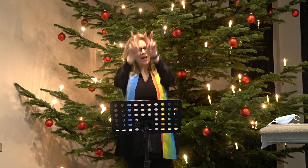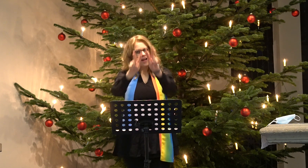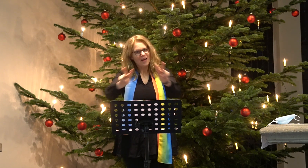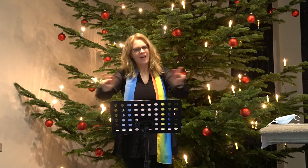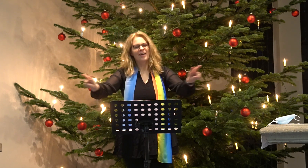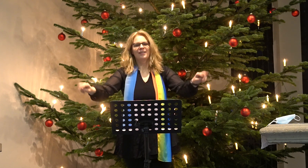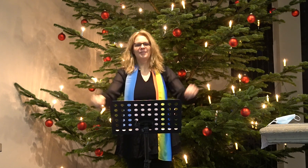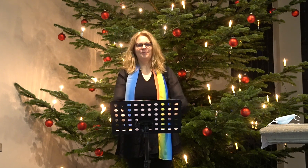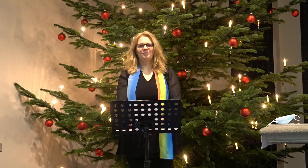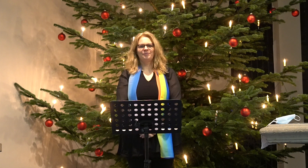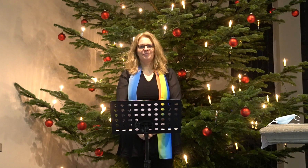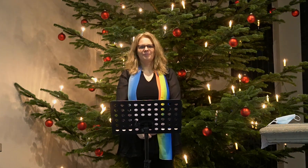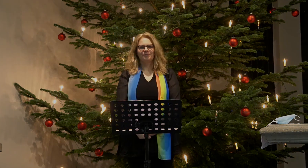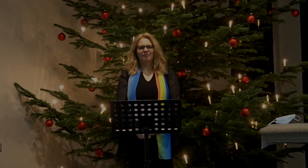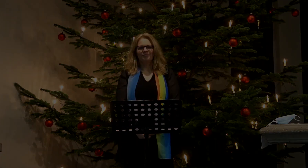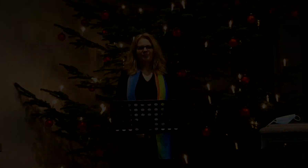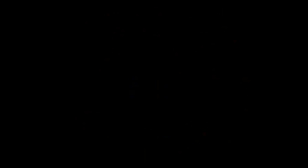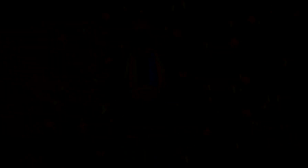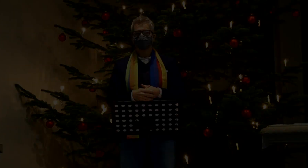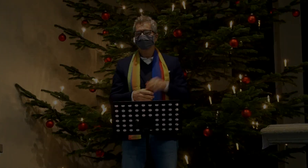der König der Ehre.